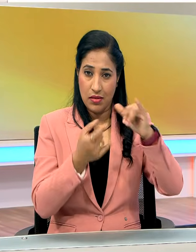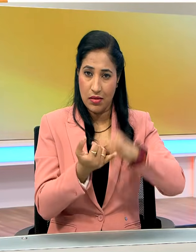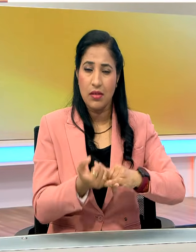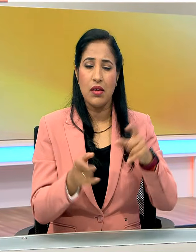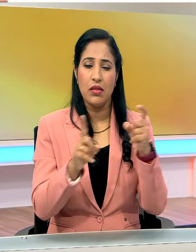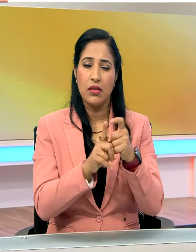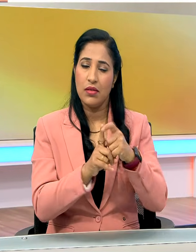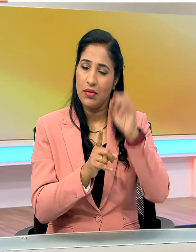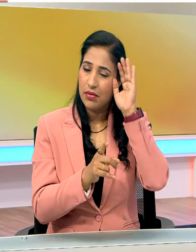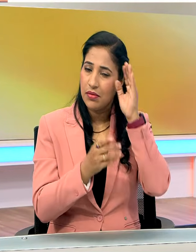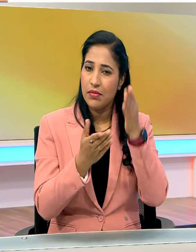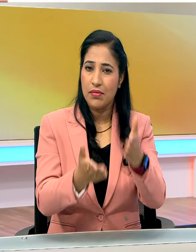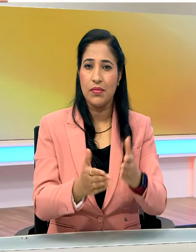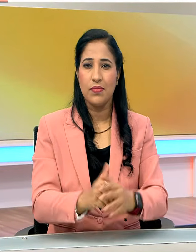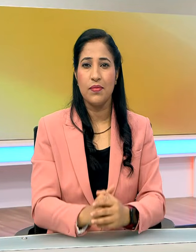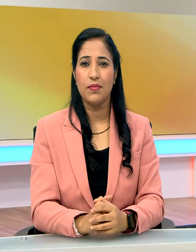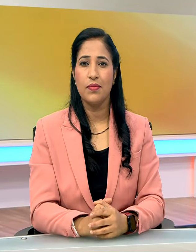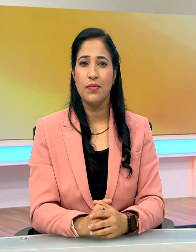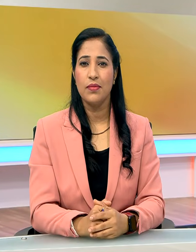लिए।